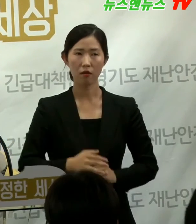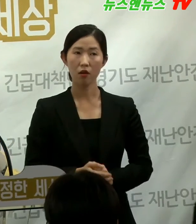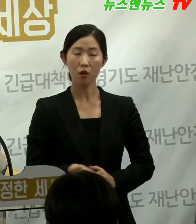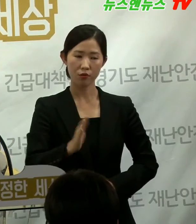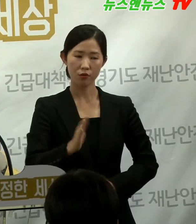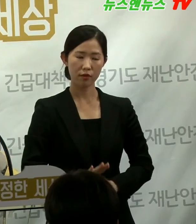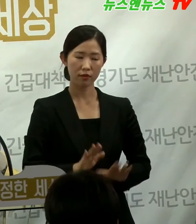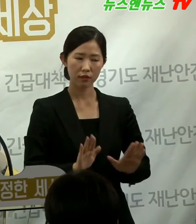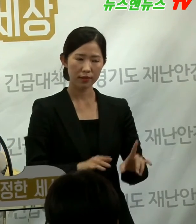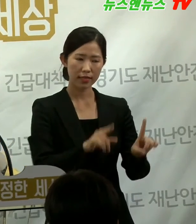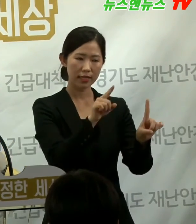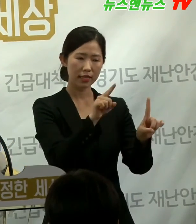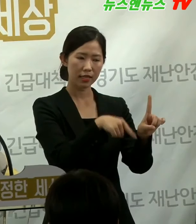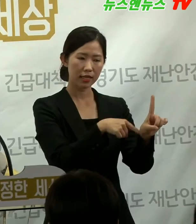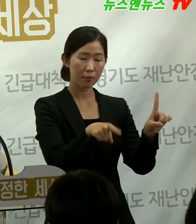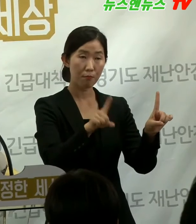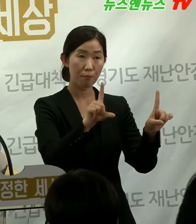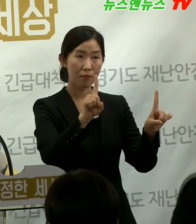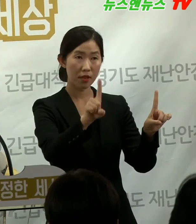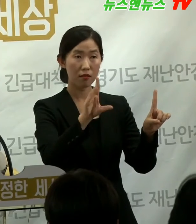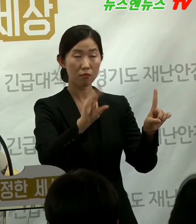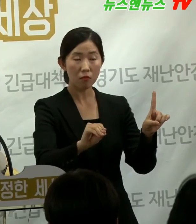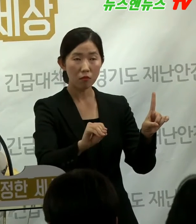해도 1360억이 됩니다.